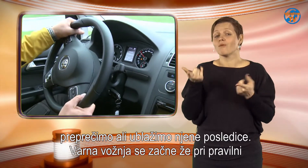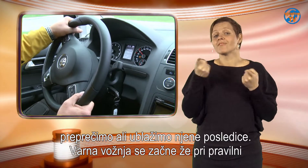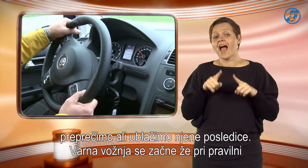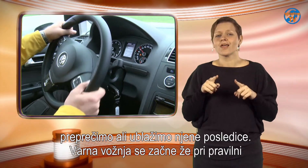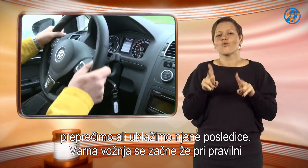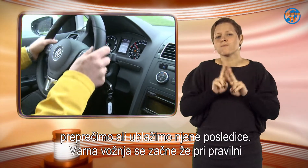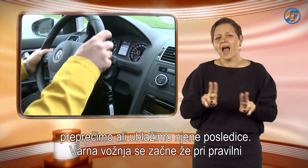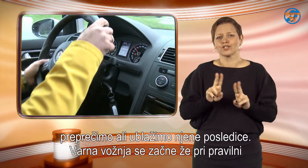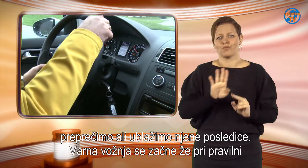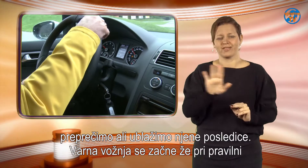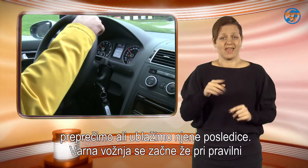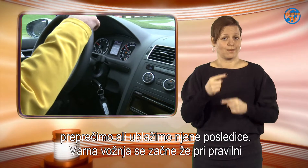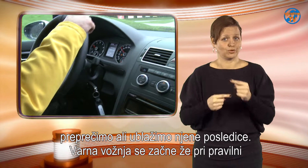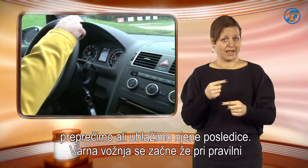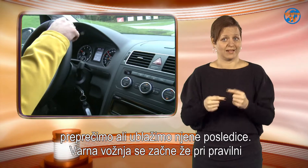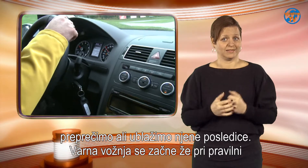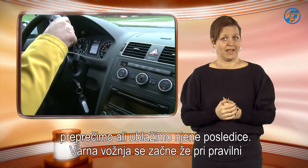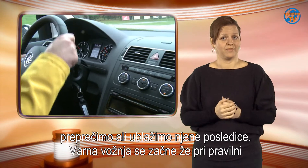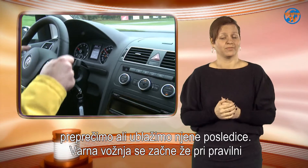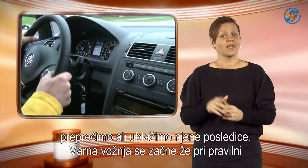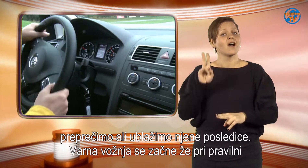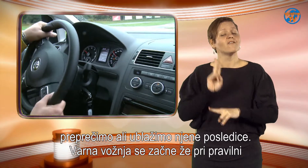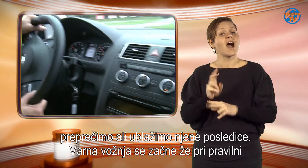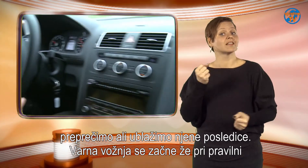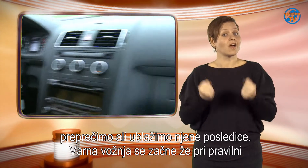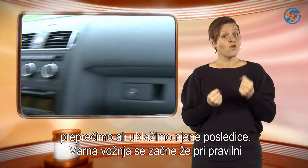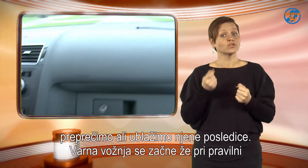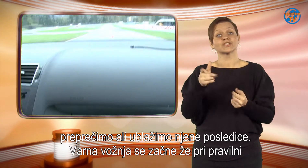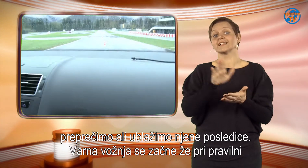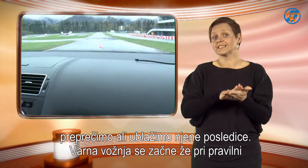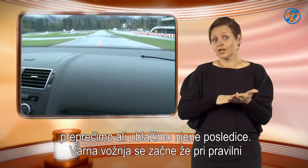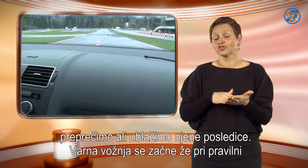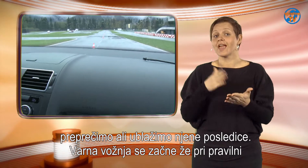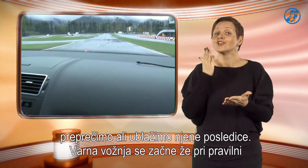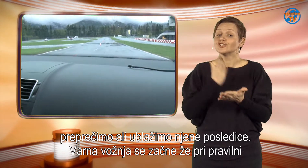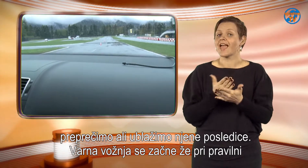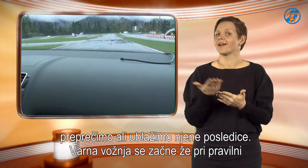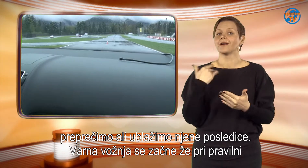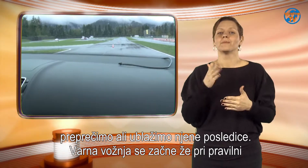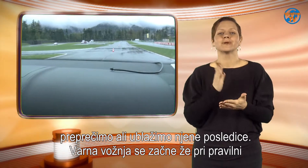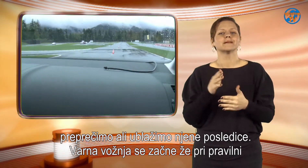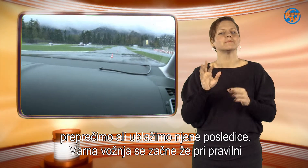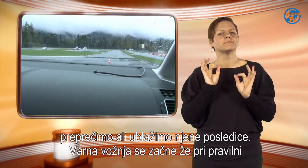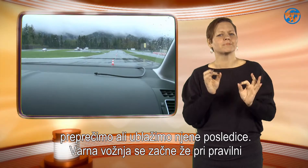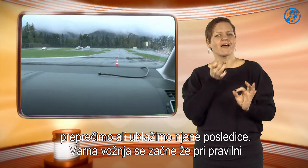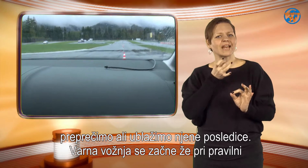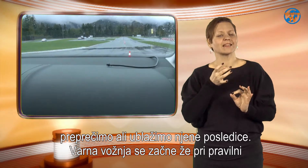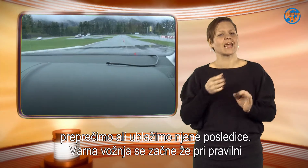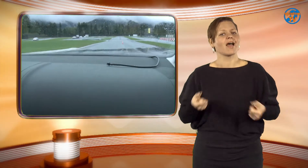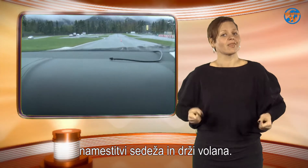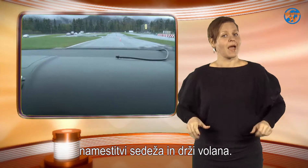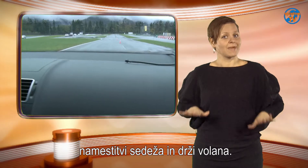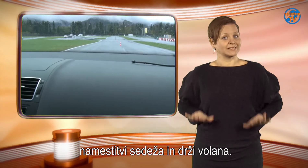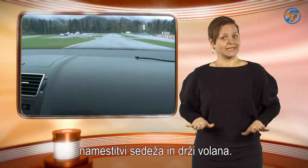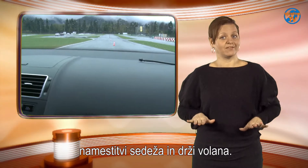ali ublažimo njihove posledice. Varna vožnja se začne že pri pravilni namestitvi sedeža in